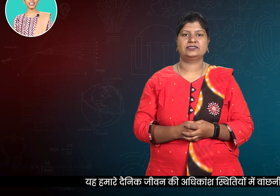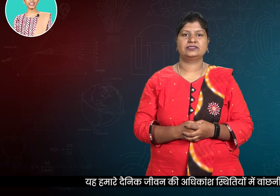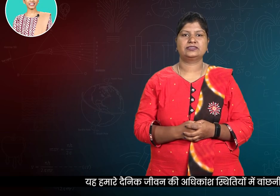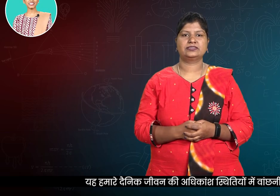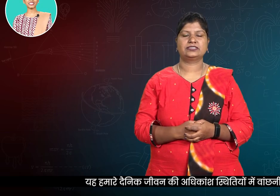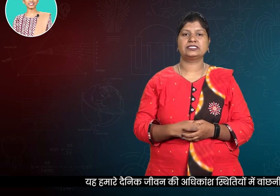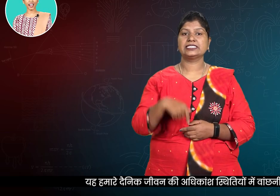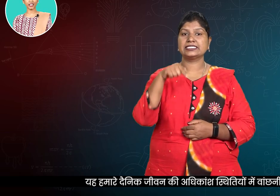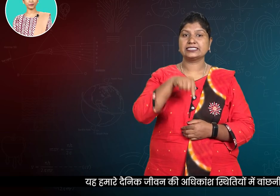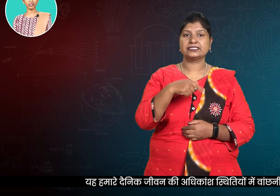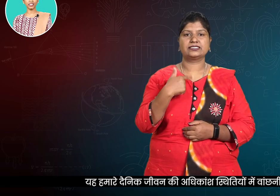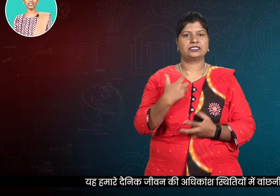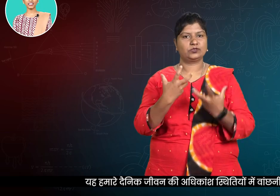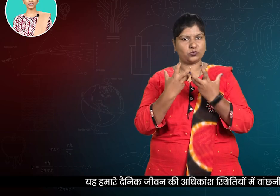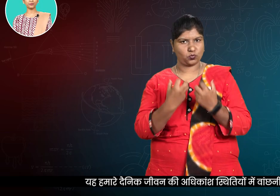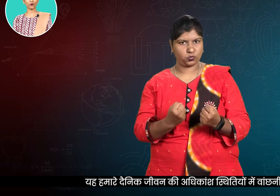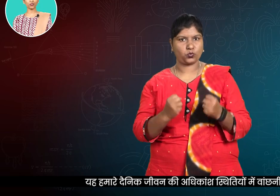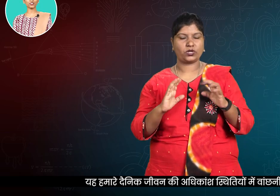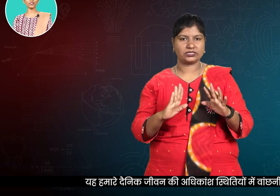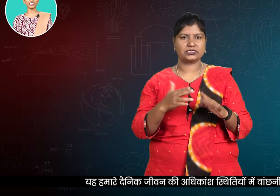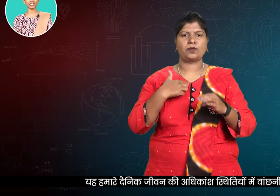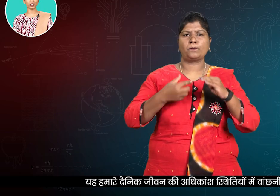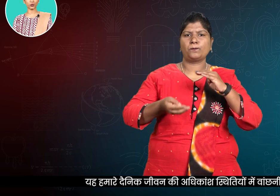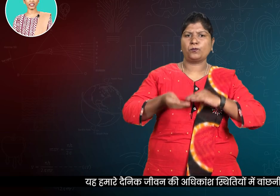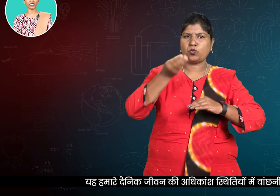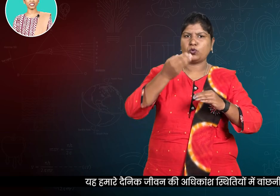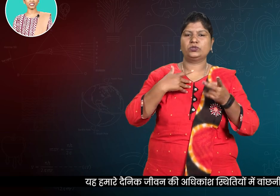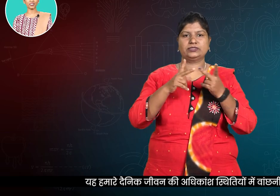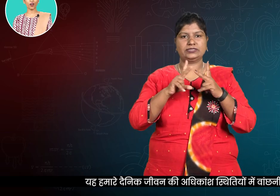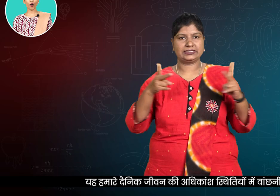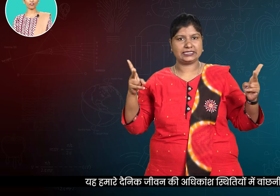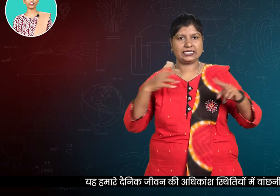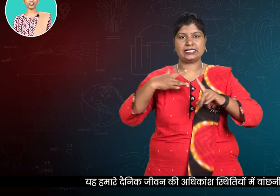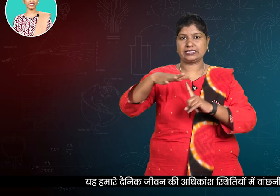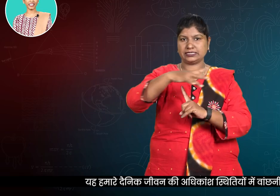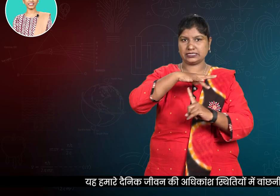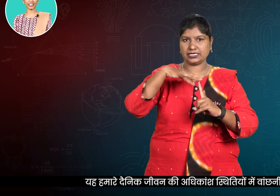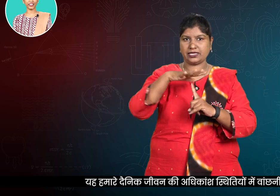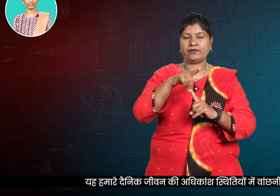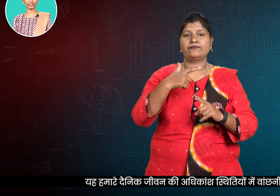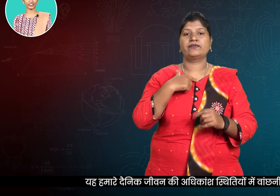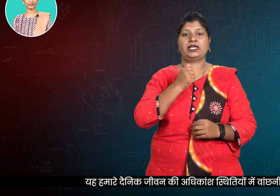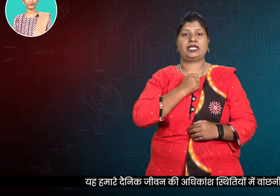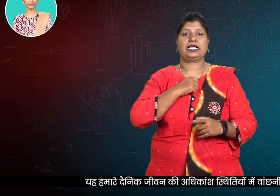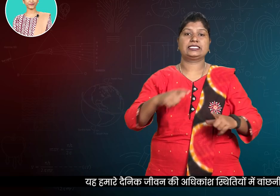ये हमारे दैनिक जीवन की अधिकांच तीतियों में वांचनिय है